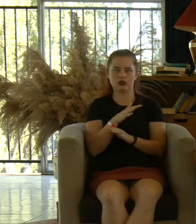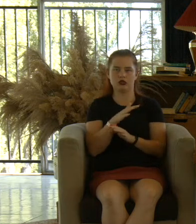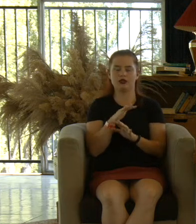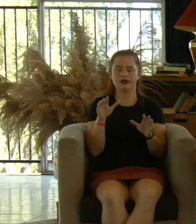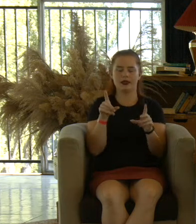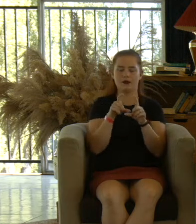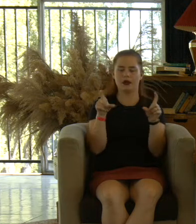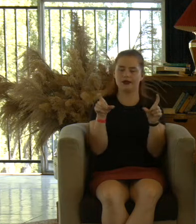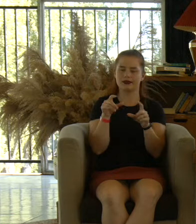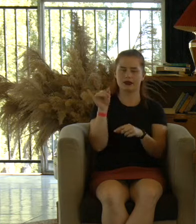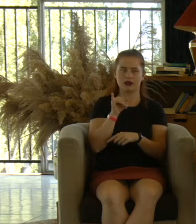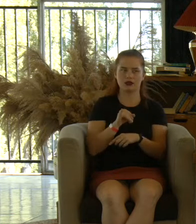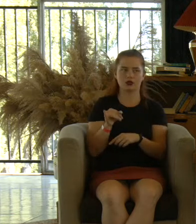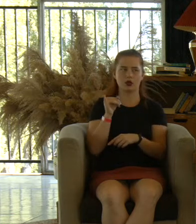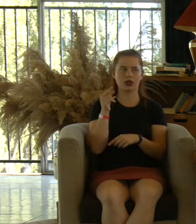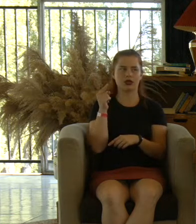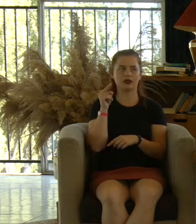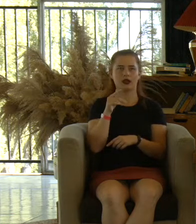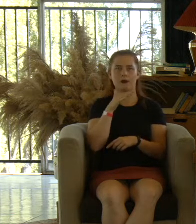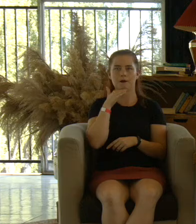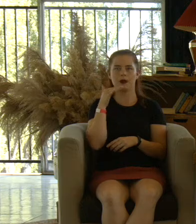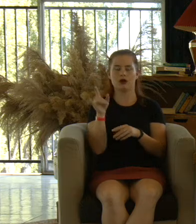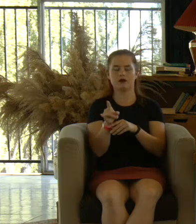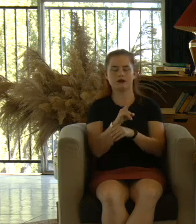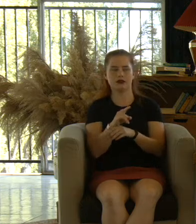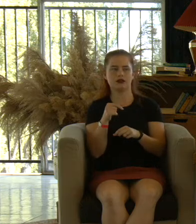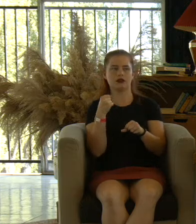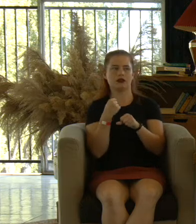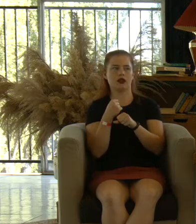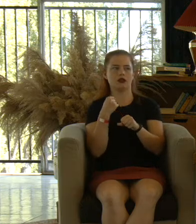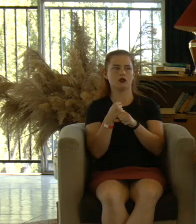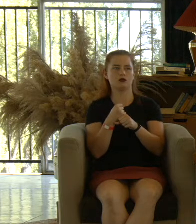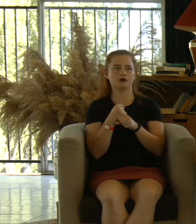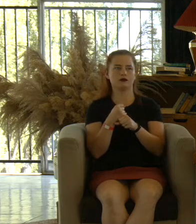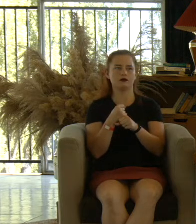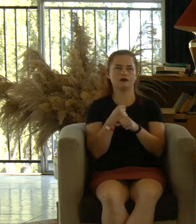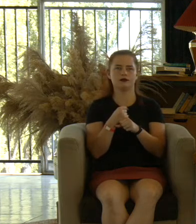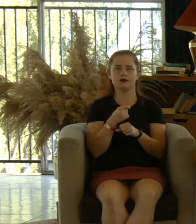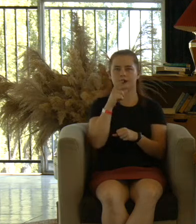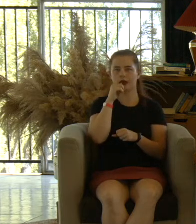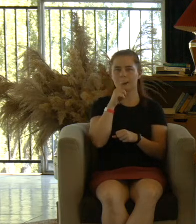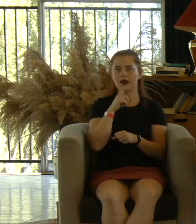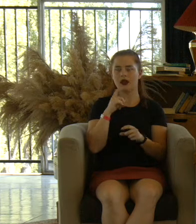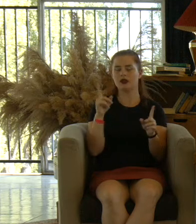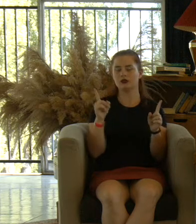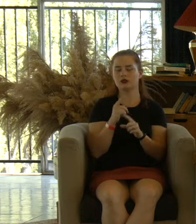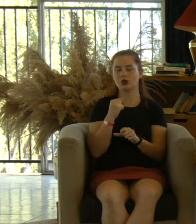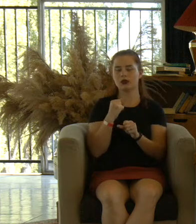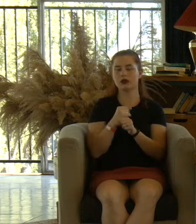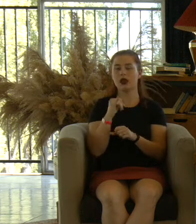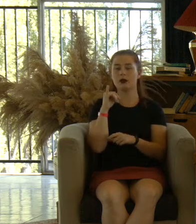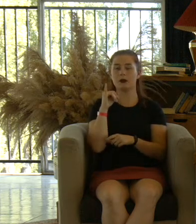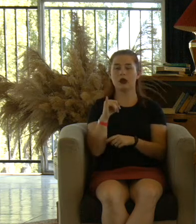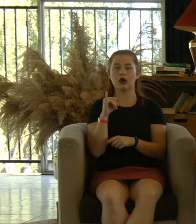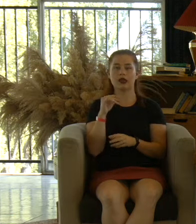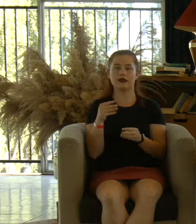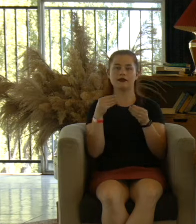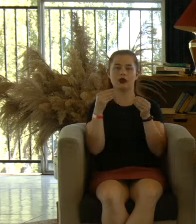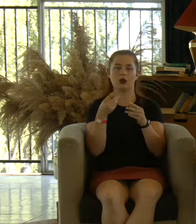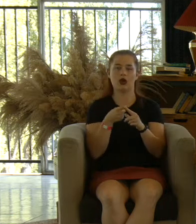супермаркетная история. Там много аферистов. Они делают фиг пойми что, делают это плохо и выдают это